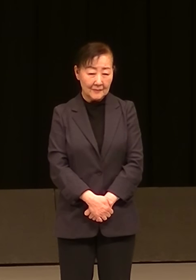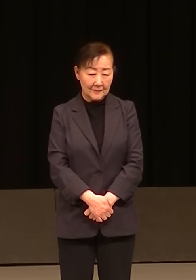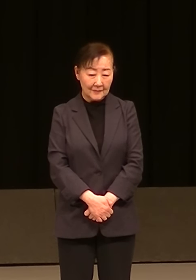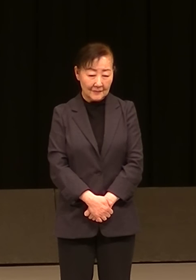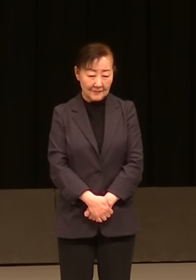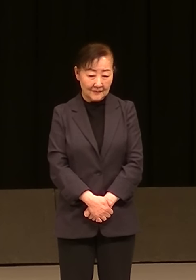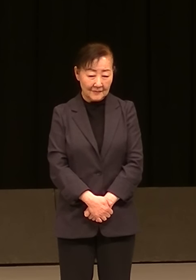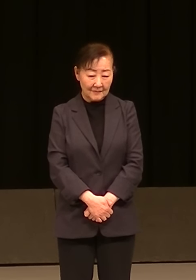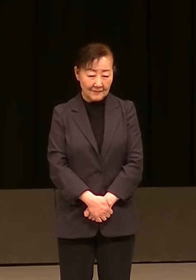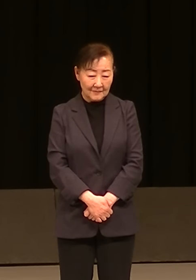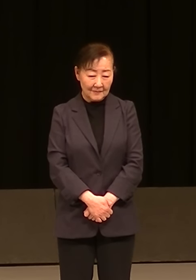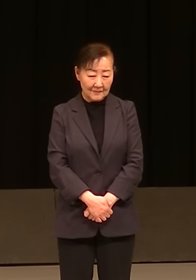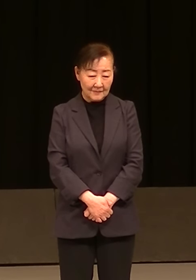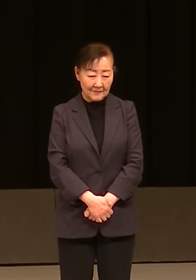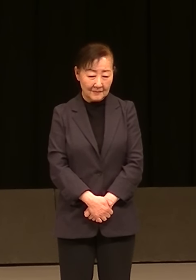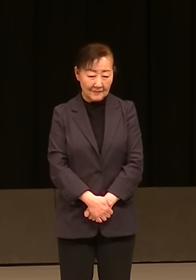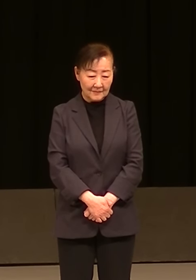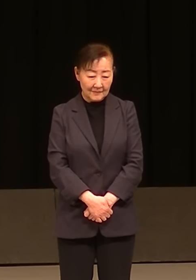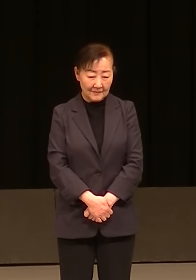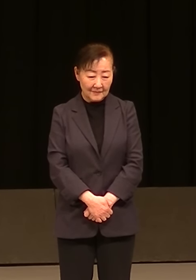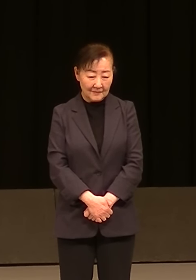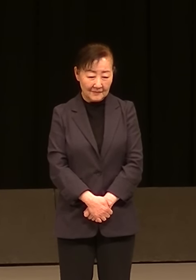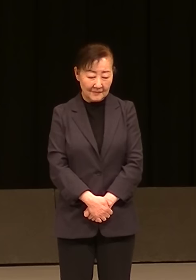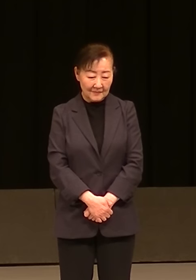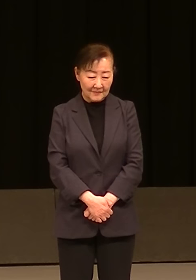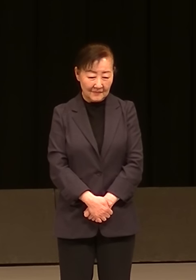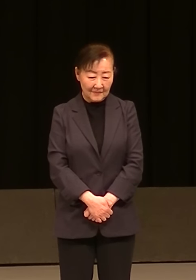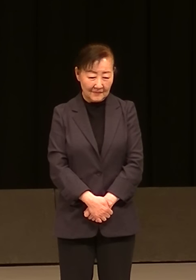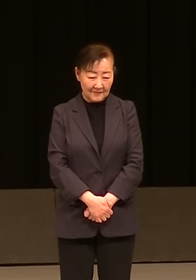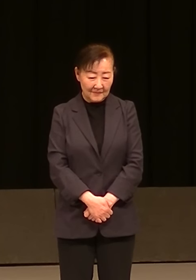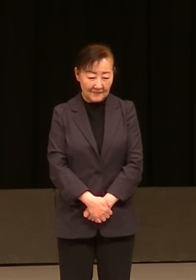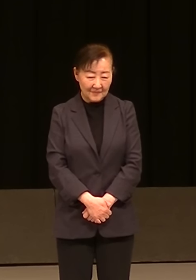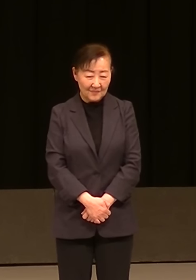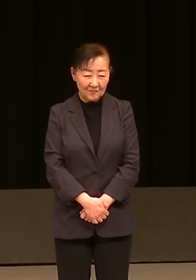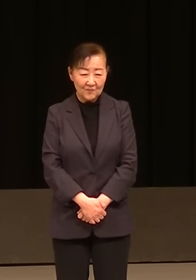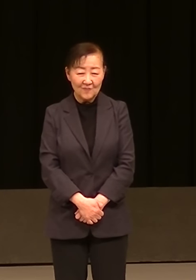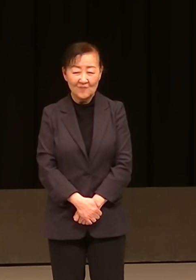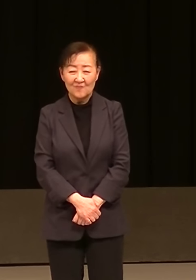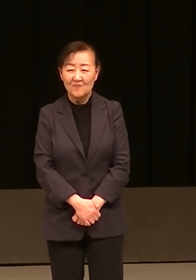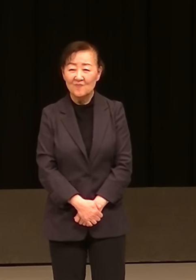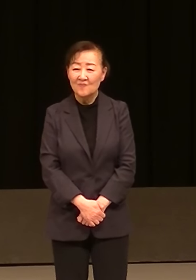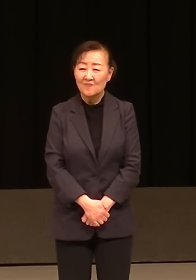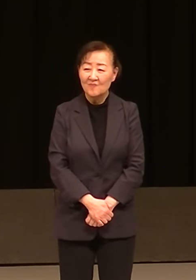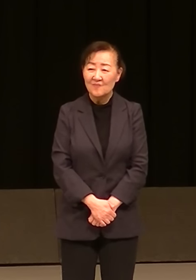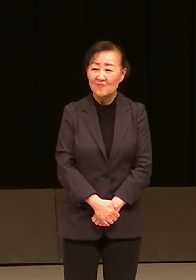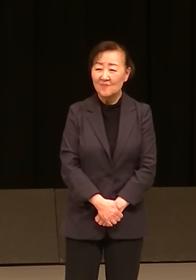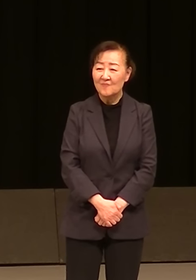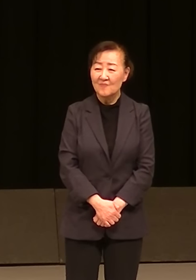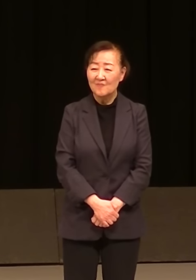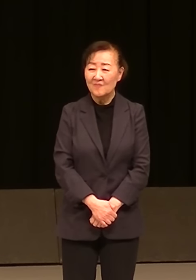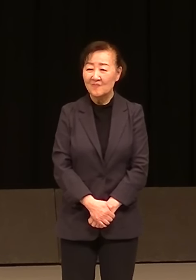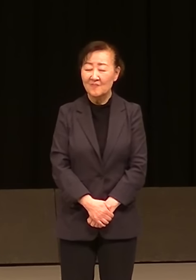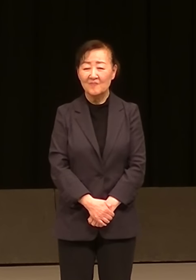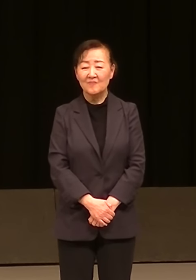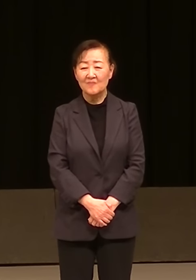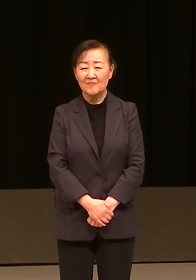ですね、野党共闘の鍵は何だと思われますか。 親と教頭の鍵